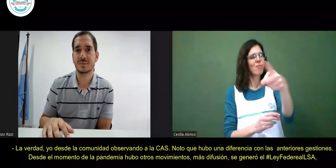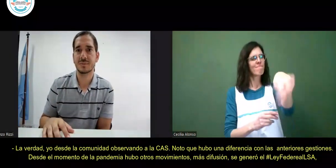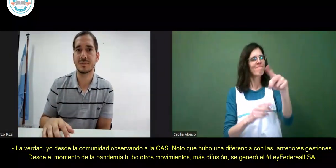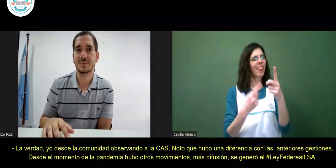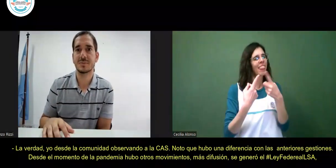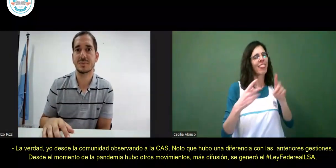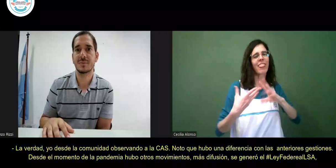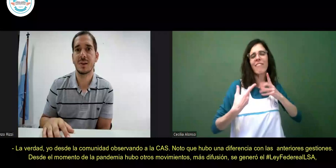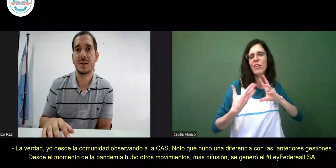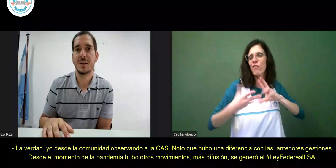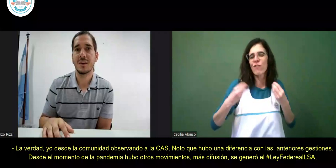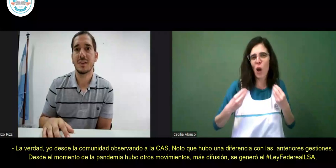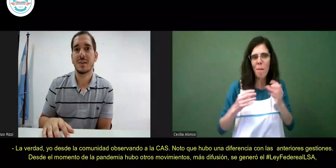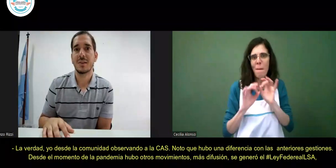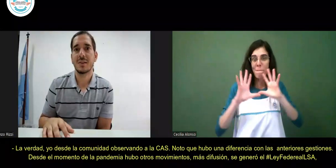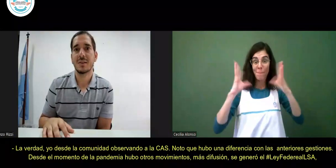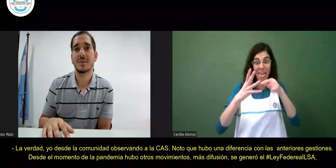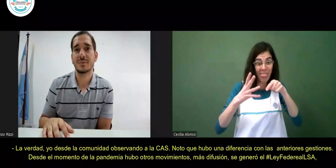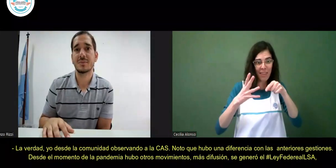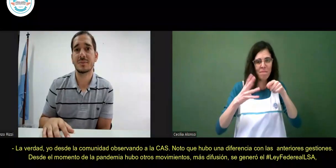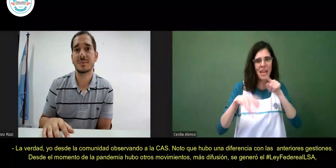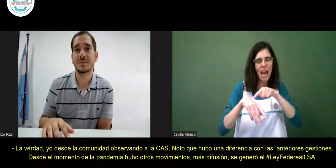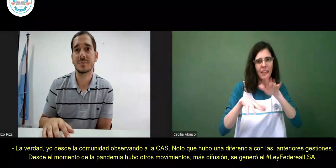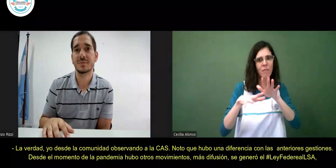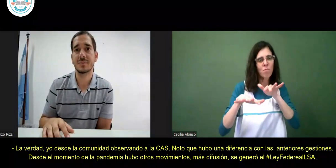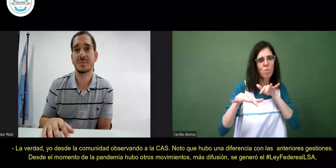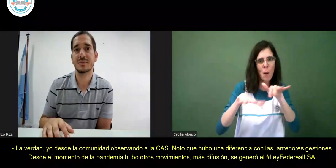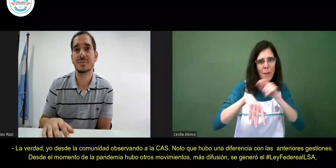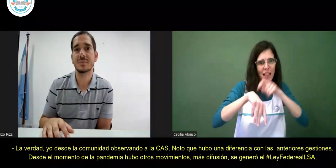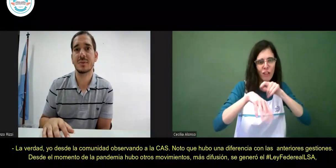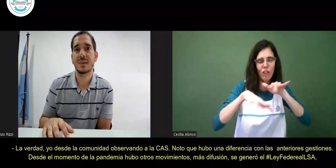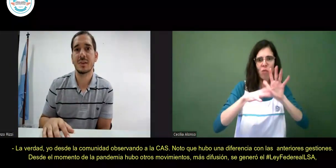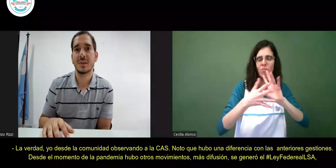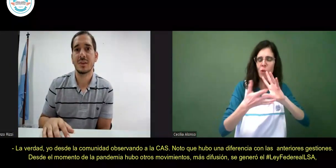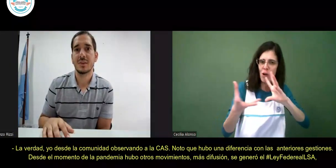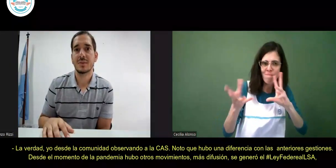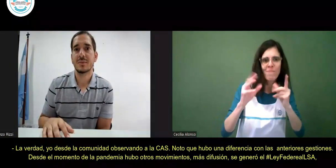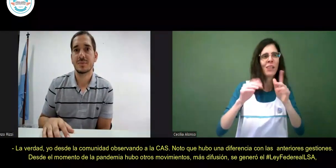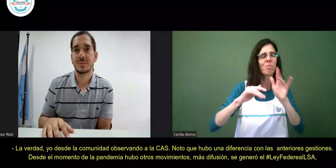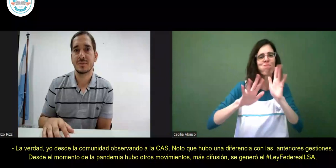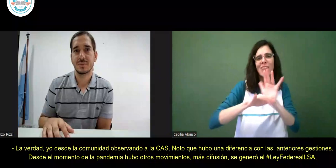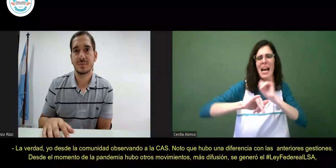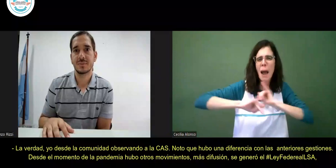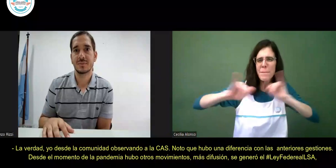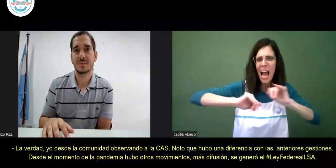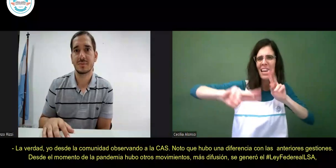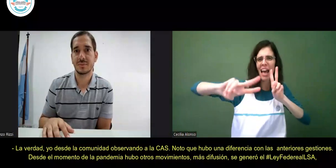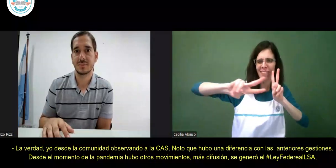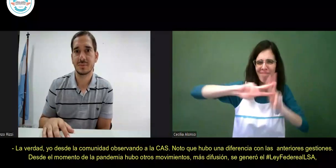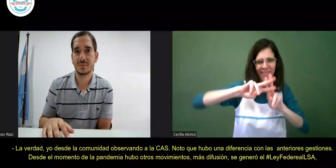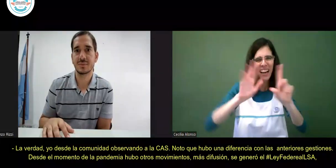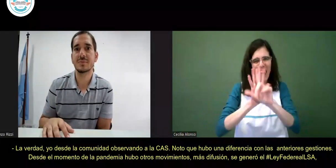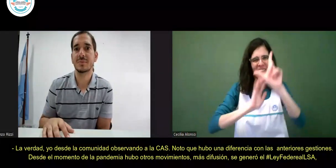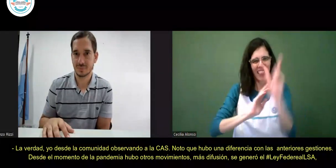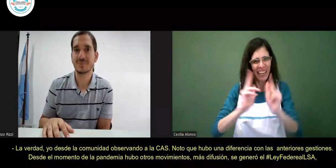Desde el momento de la pandemia hubo otros movimientos, más difusión. Se generó